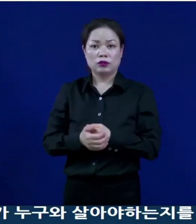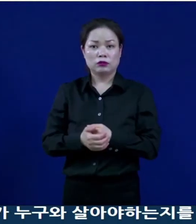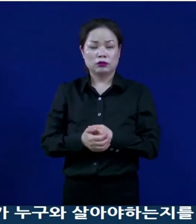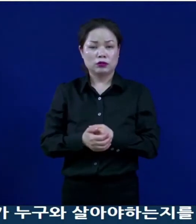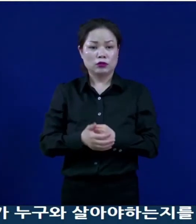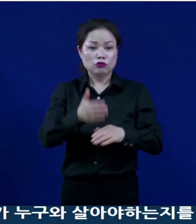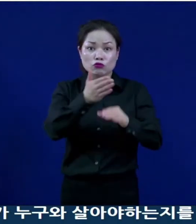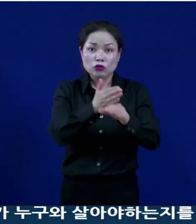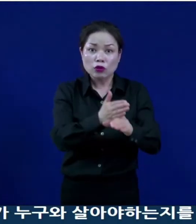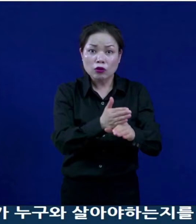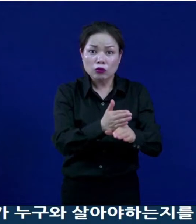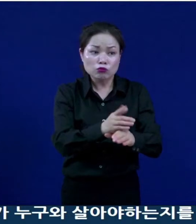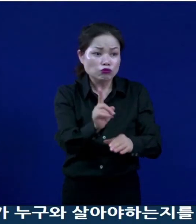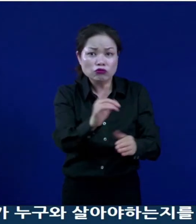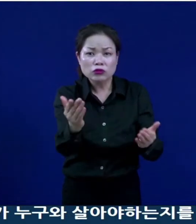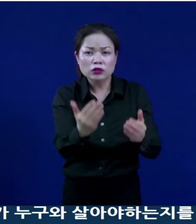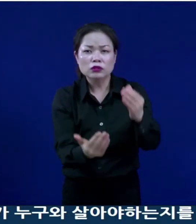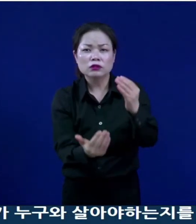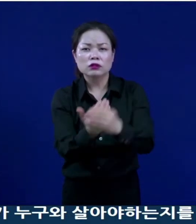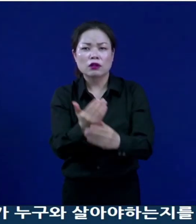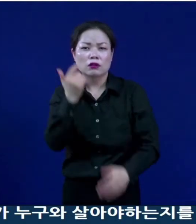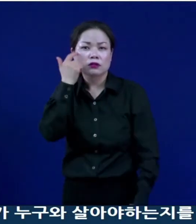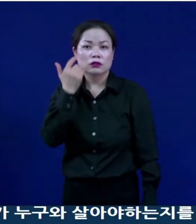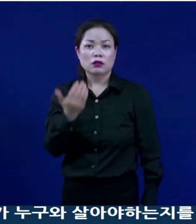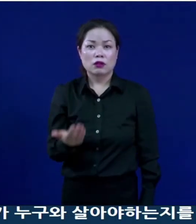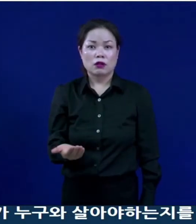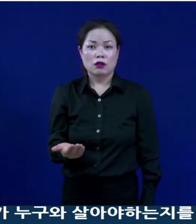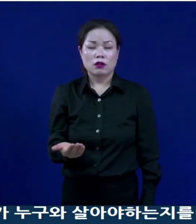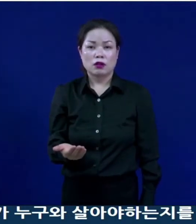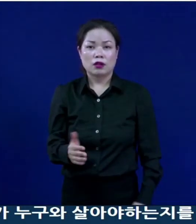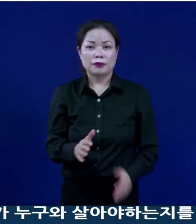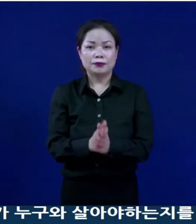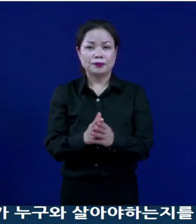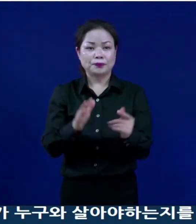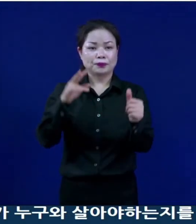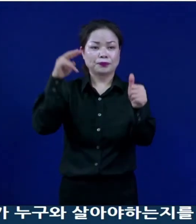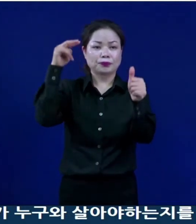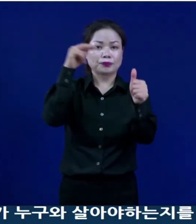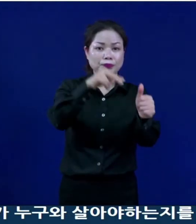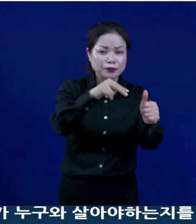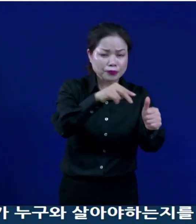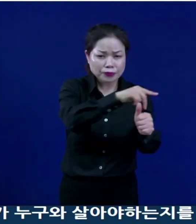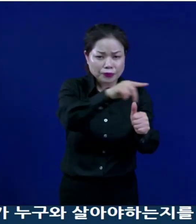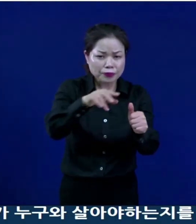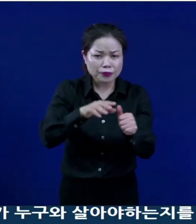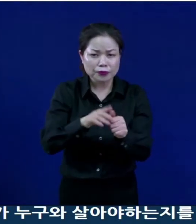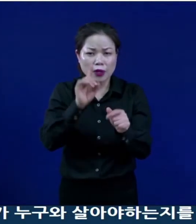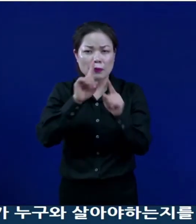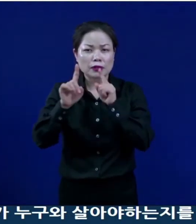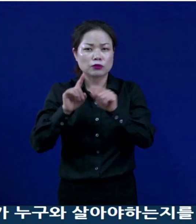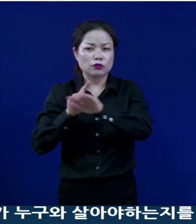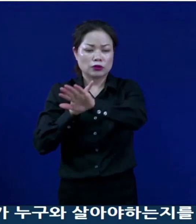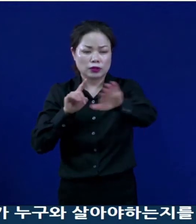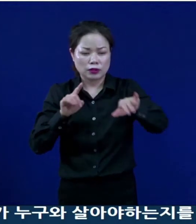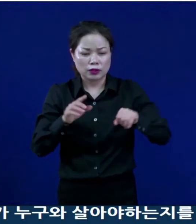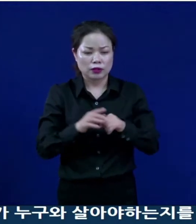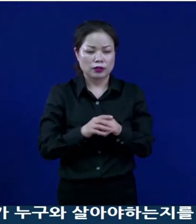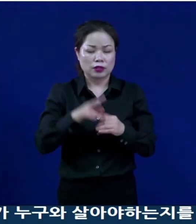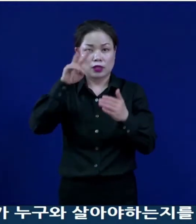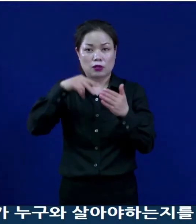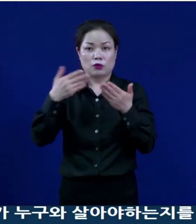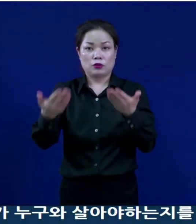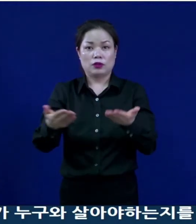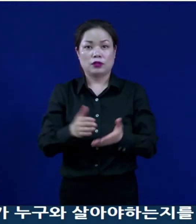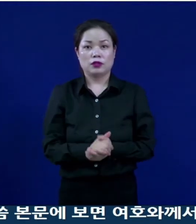도대체 중간에서 무슨 일이 발생한 것입니까? 신명기 11장 18절에서 21절까지를 제가 한번